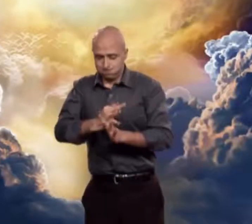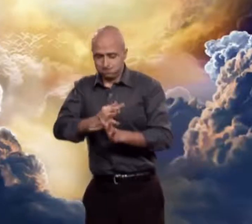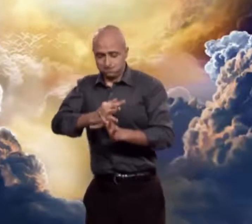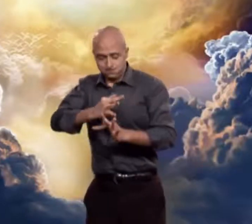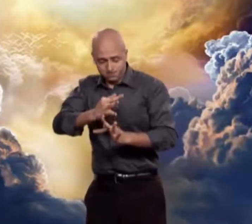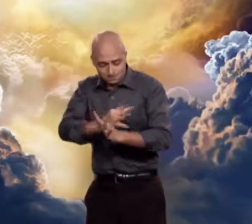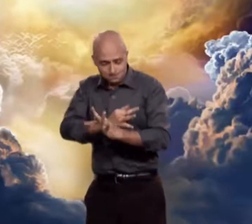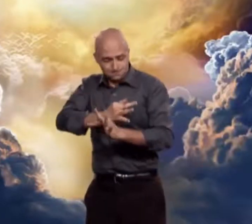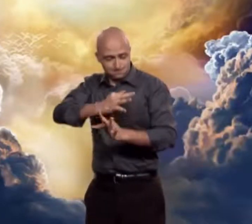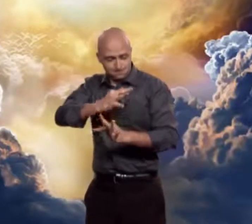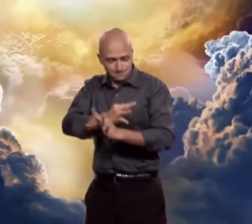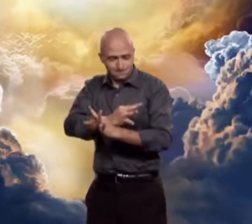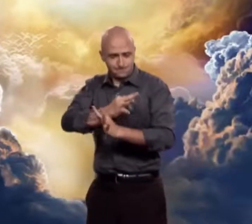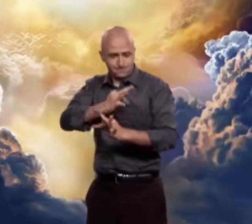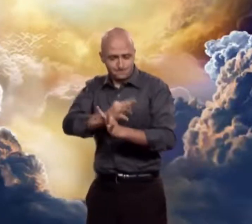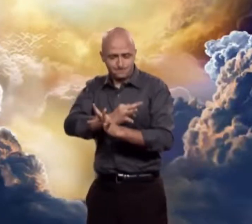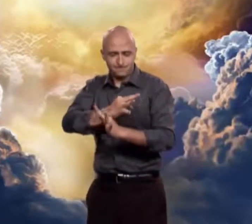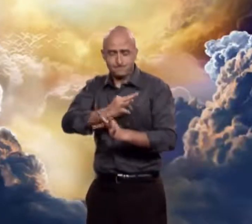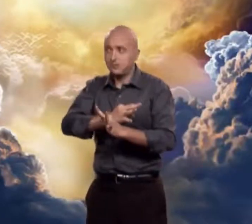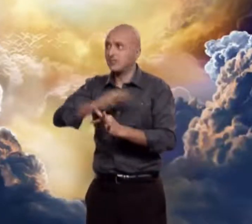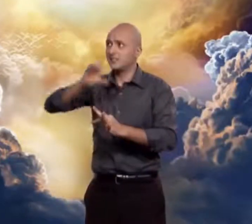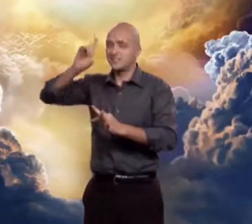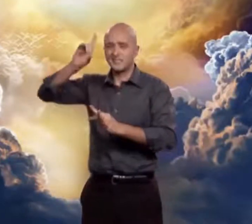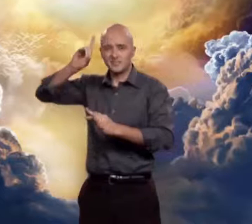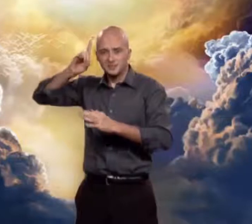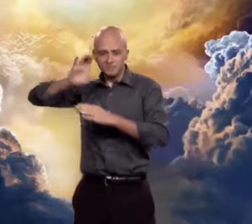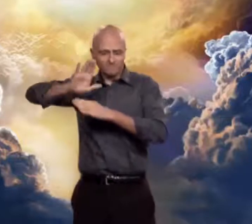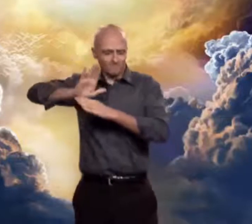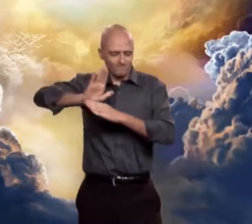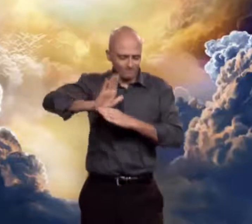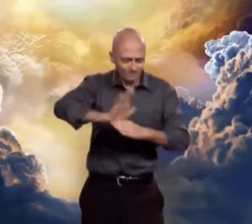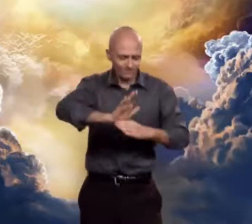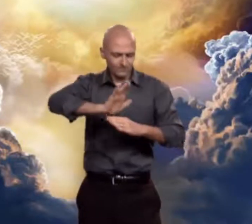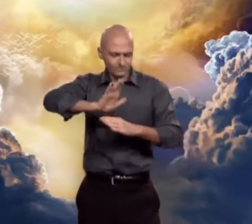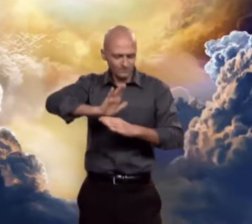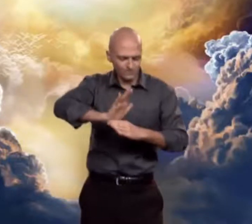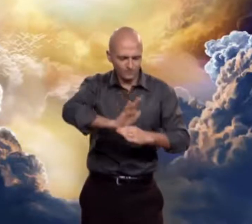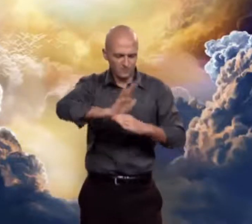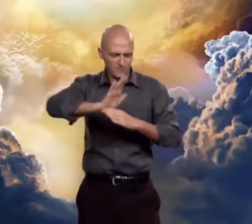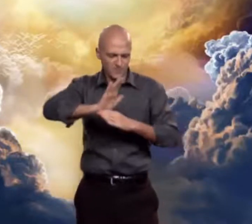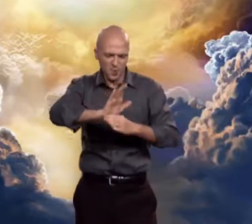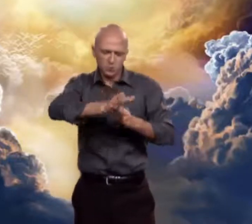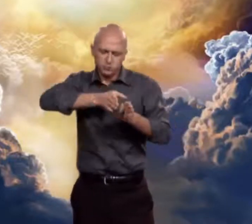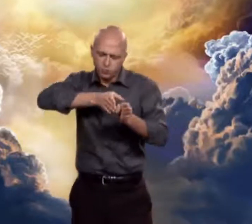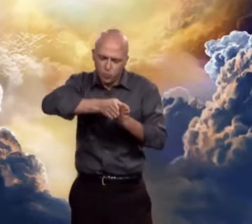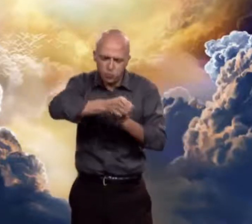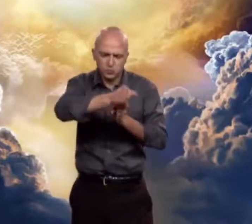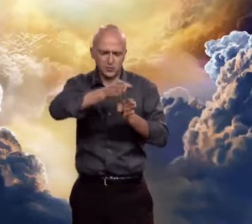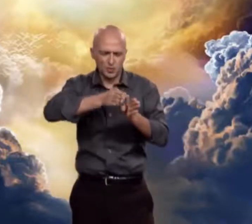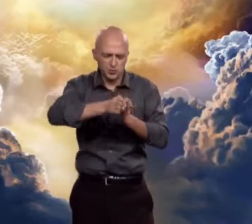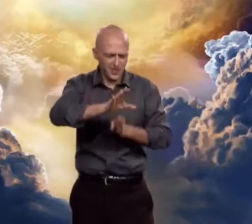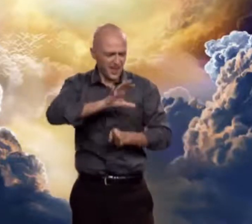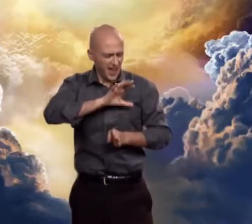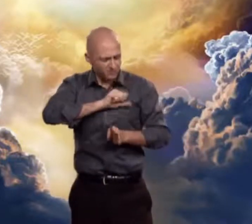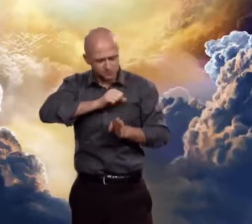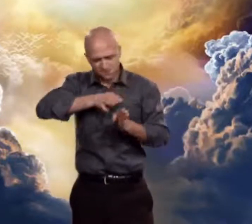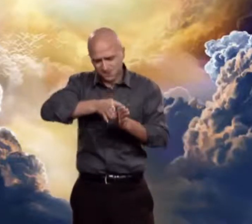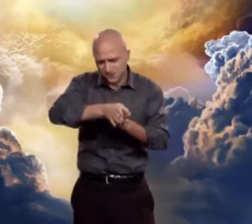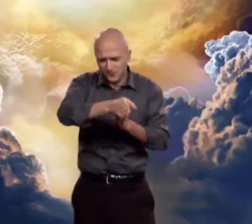Lúcifer compreendeu a verdadeira natureza de seus sentimentos. Depois de ser mostrado a ele que sua insatisfação era sem